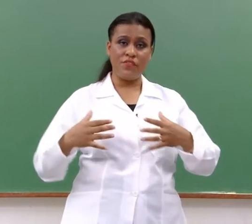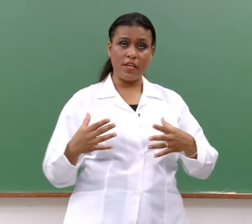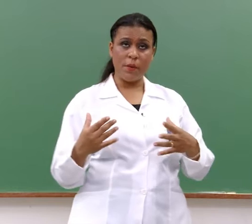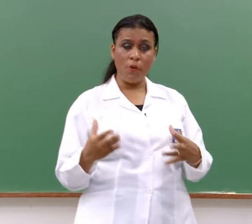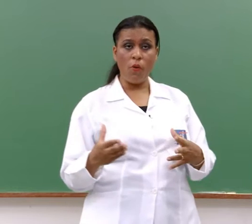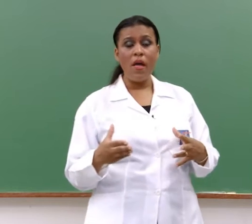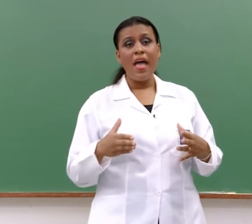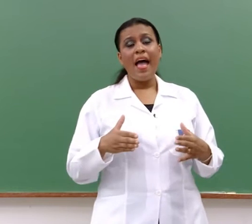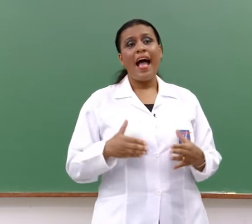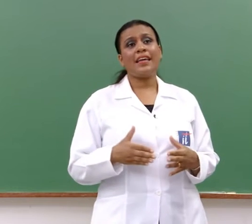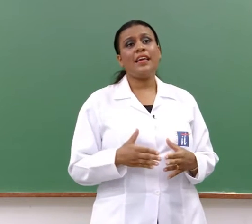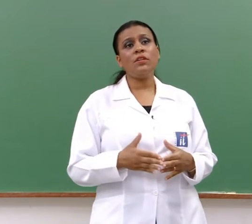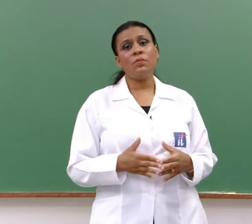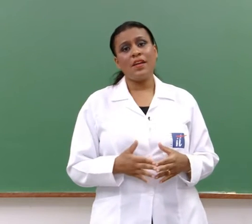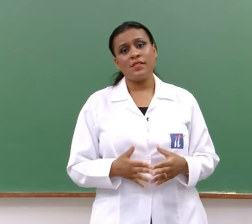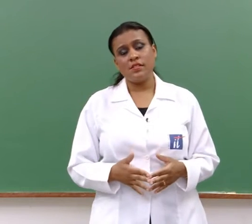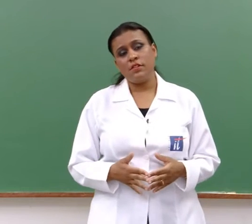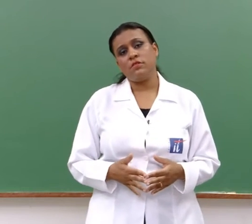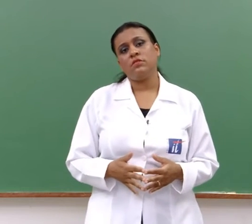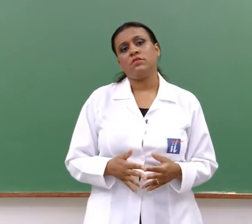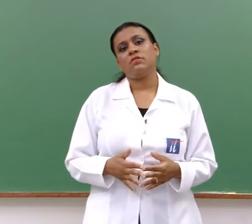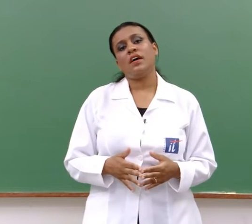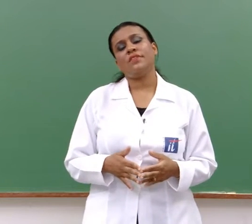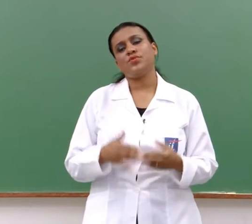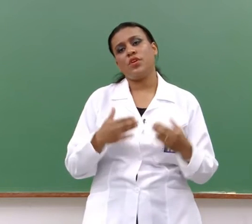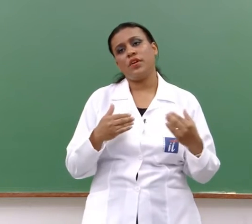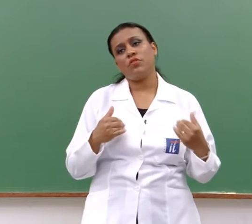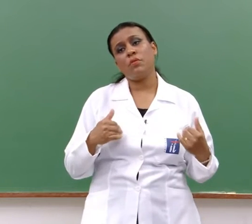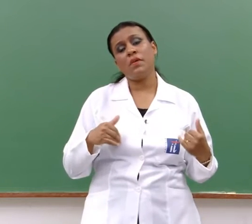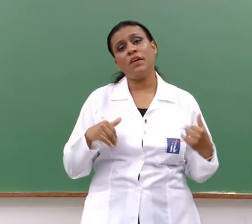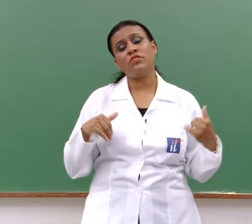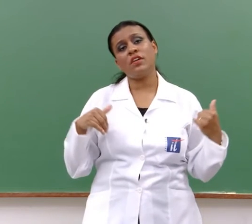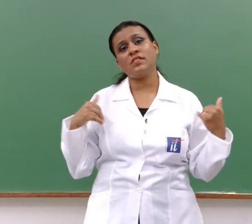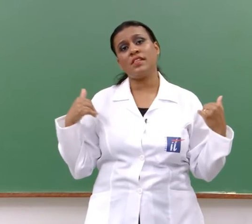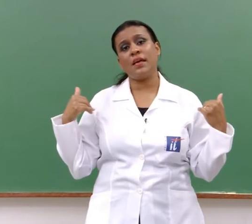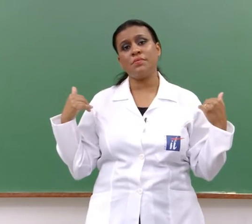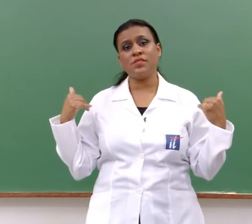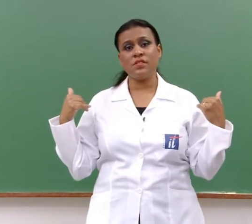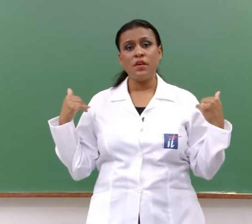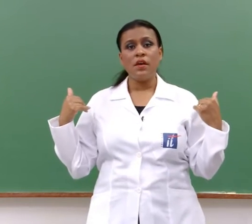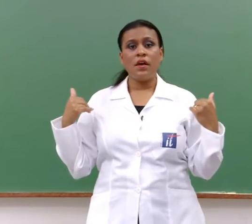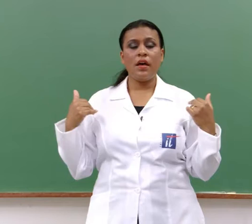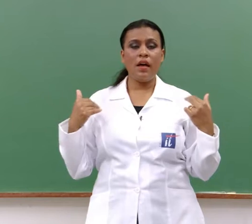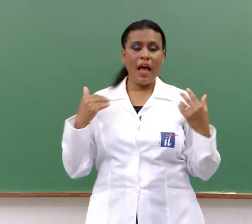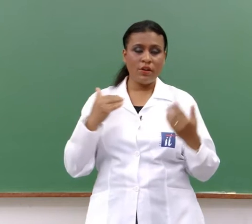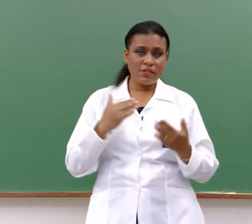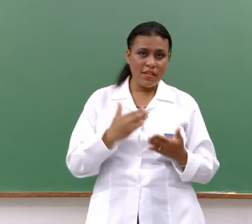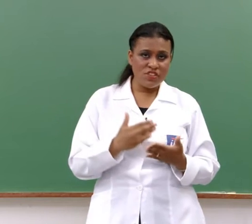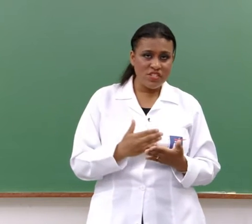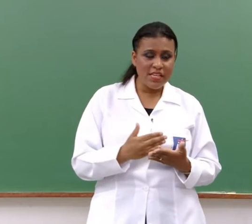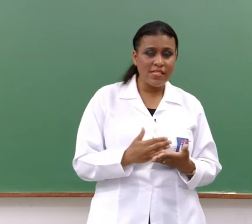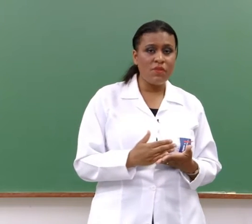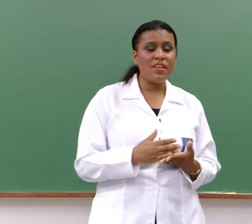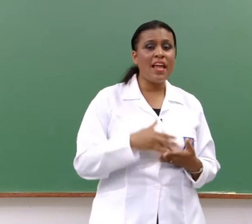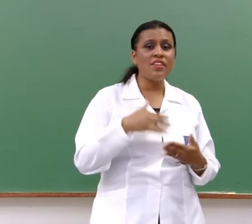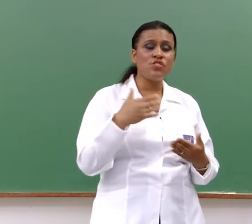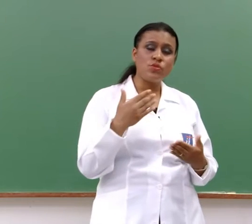fica? Bom, aqui no Brasil, né, só retomando, nós temos a nossa legislação e ela diz o